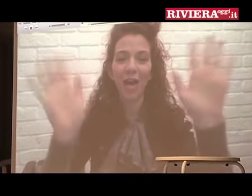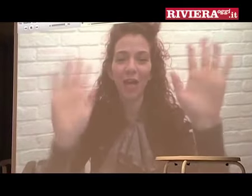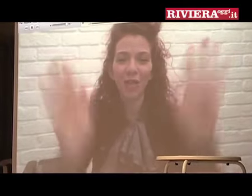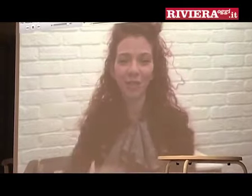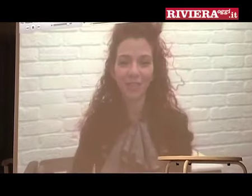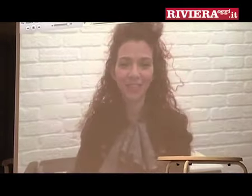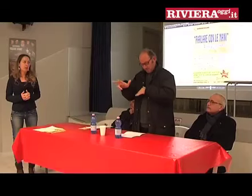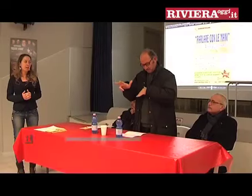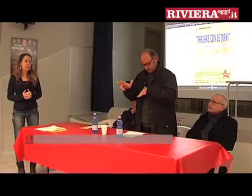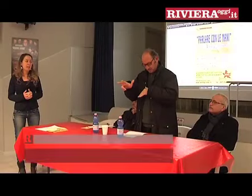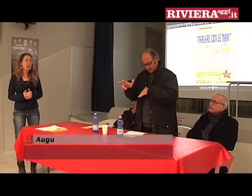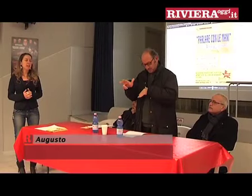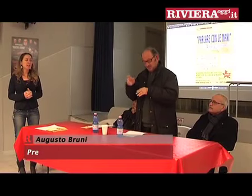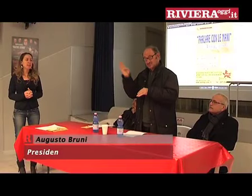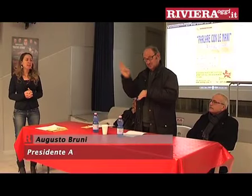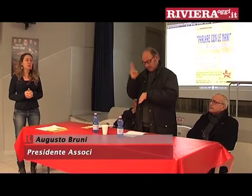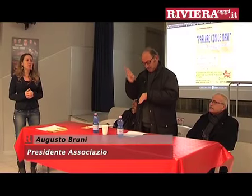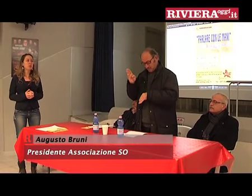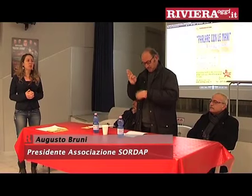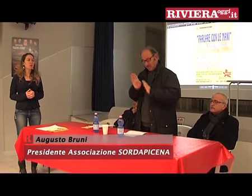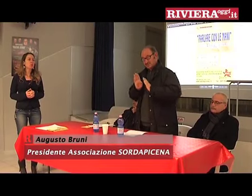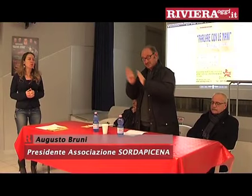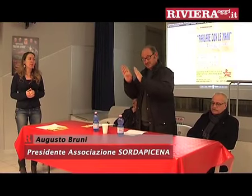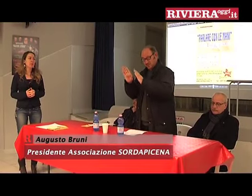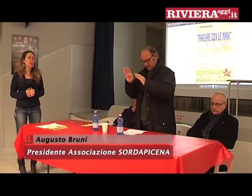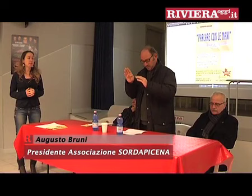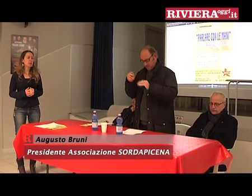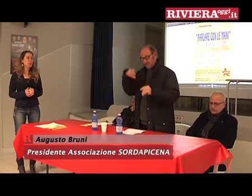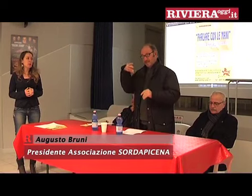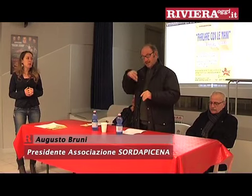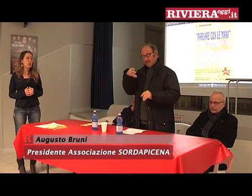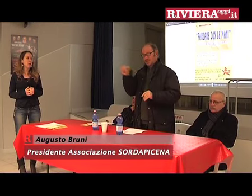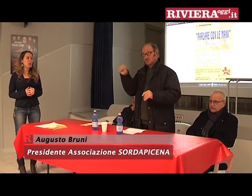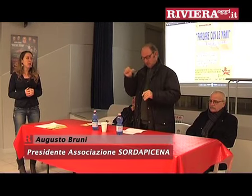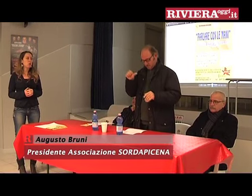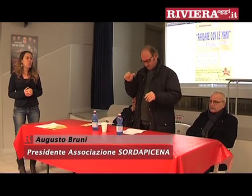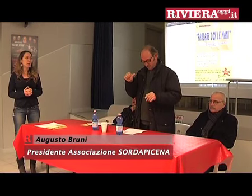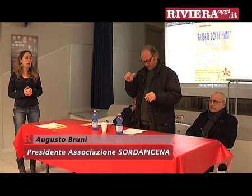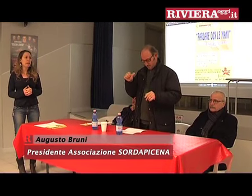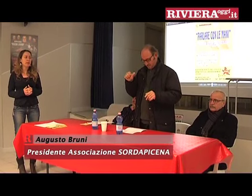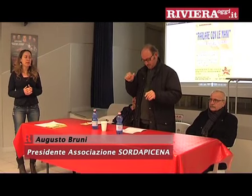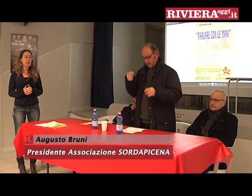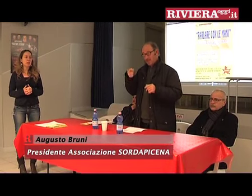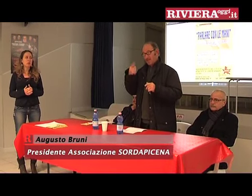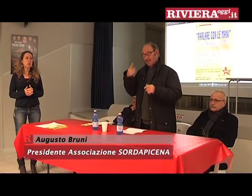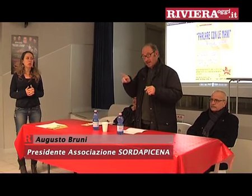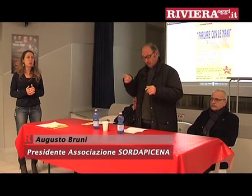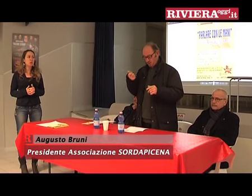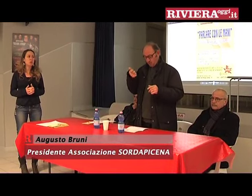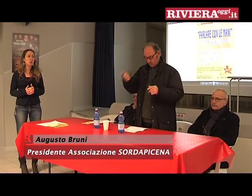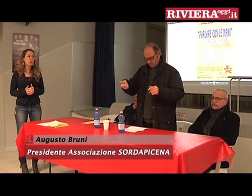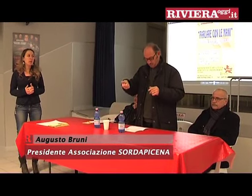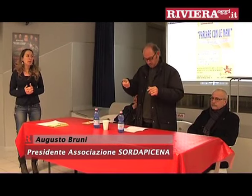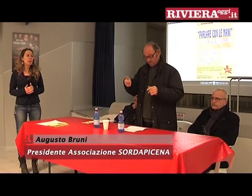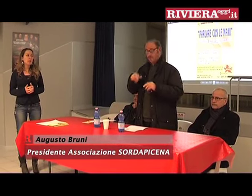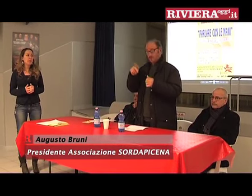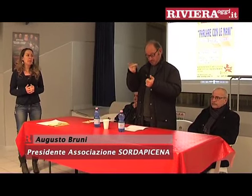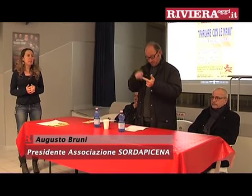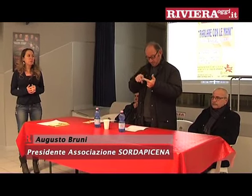'esperienza bellissima per tutti. Per la realizzazione di questo corso dobbiamo innanzitutto ringraziare il Comune di San Benedetto del Tronto